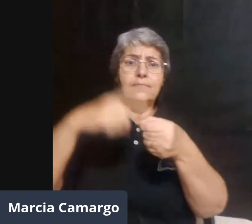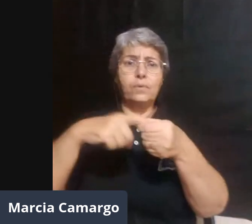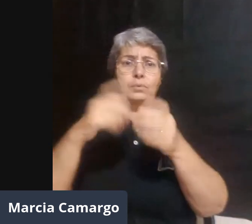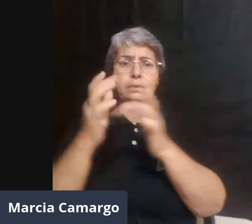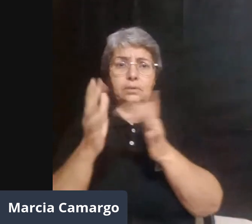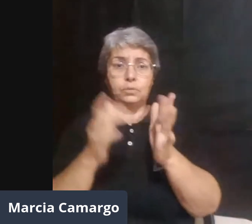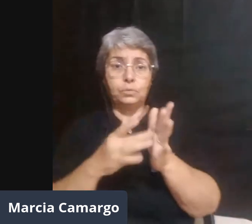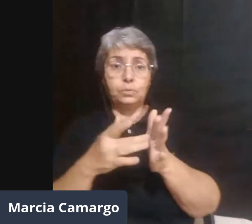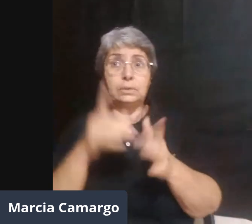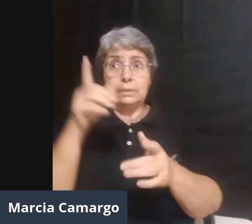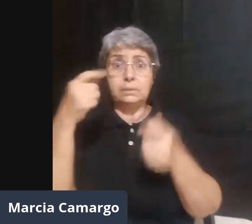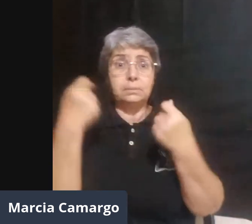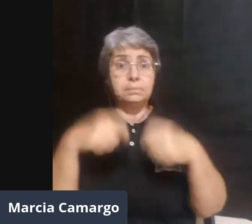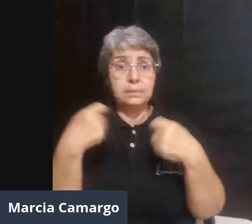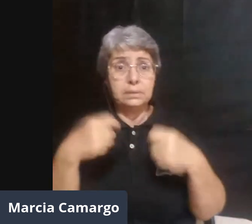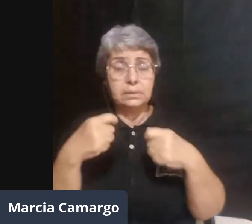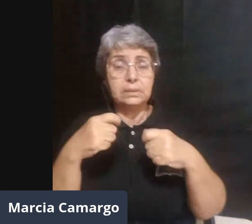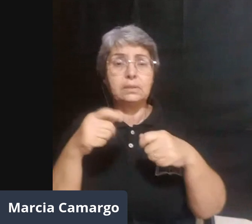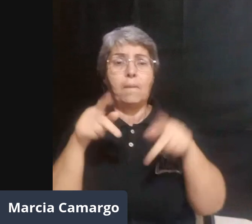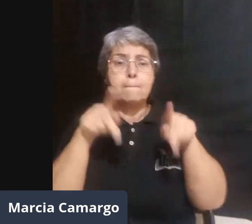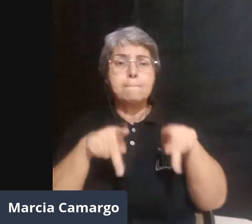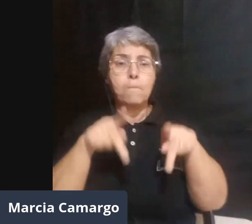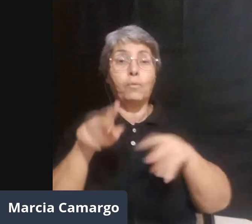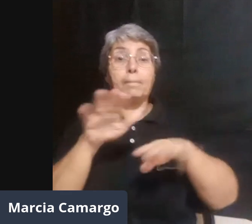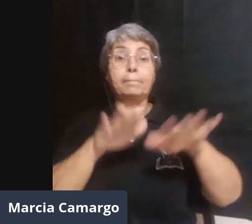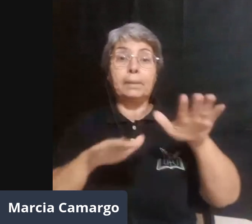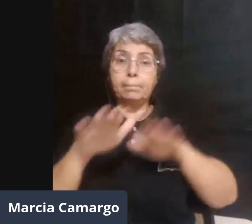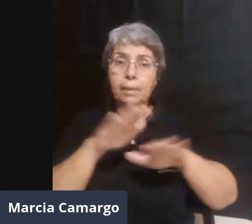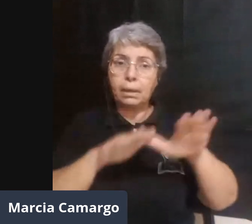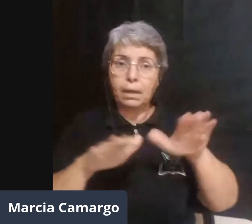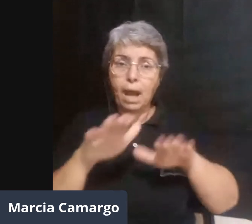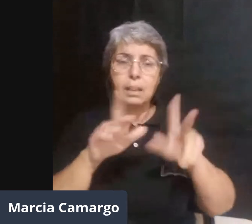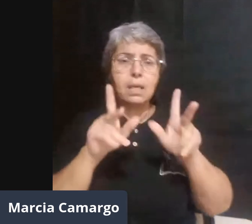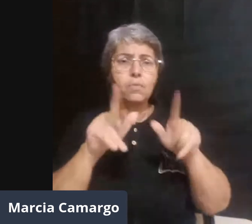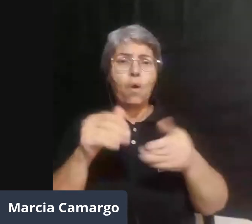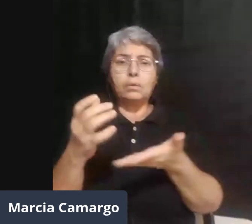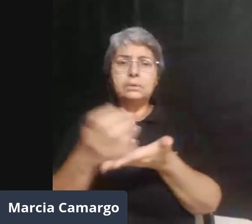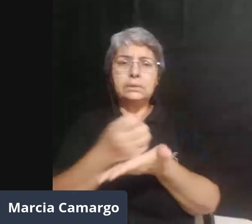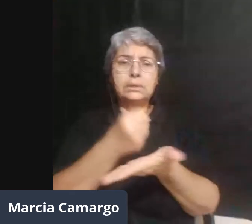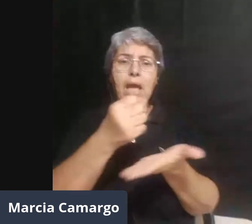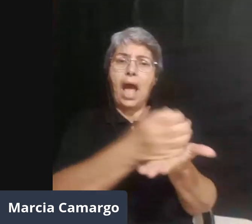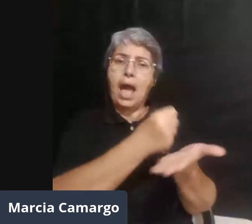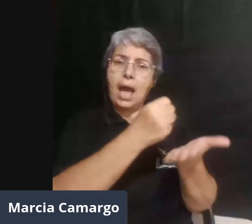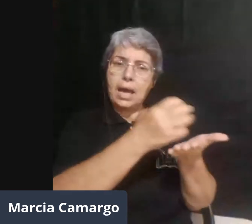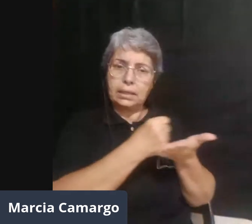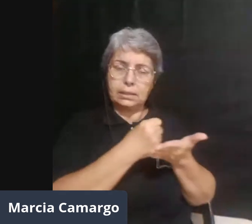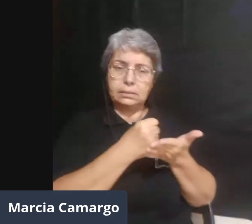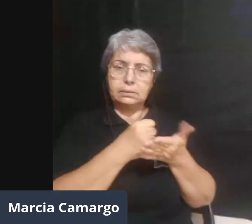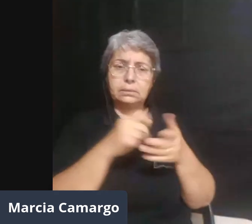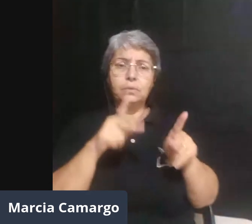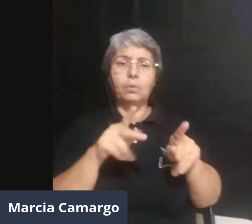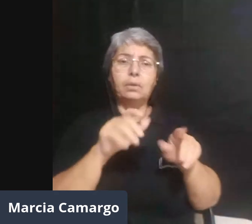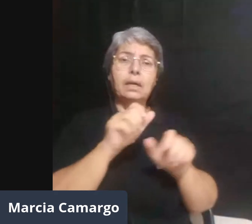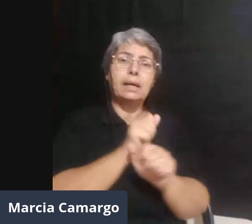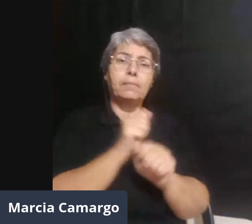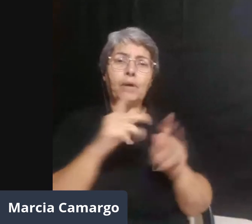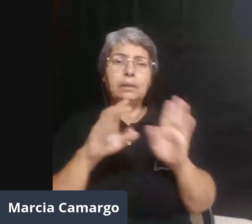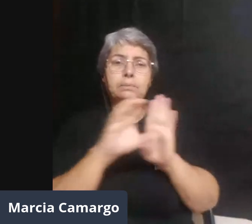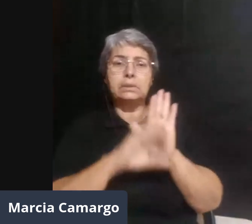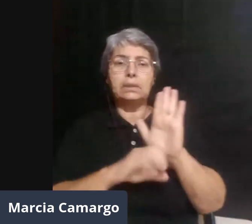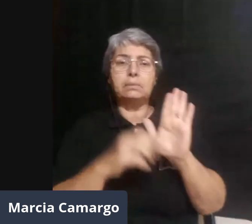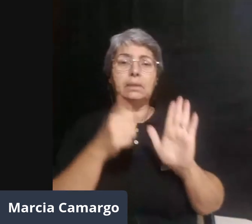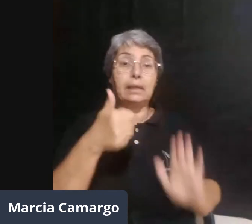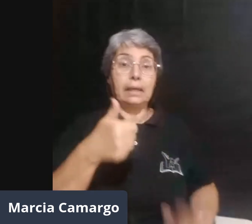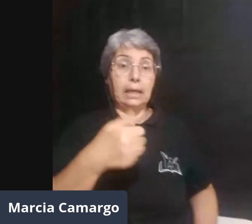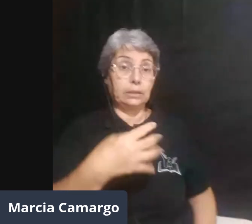preparado. Ele precisa de uma seara madura, conforme escrito em Apocalipse 14. Nosso Senhor vem com